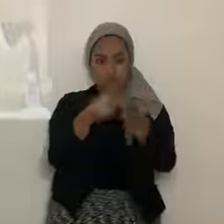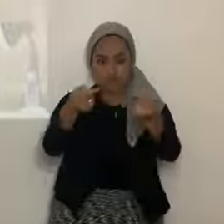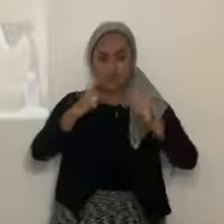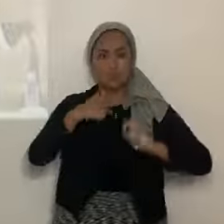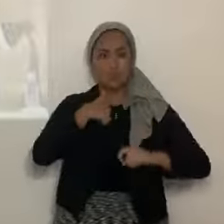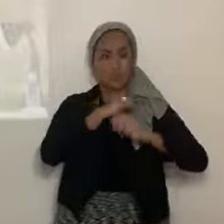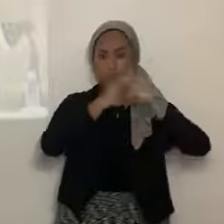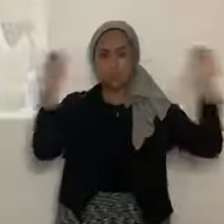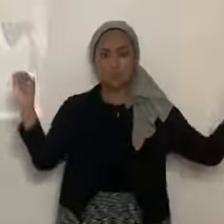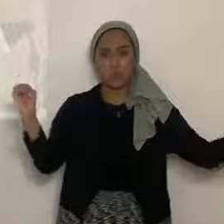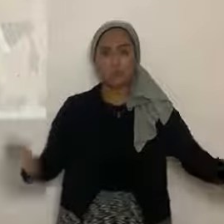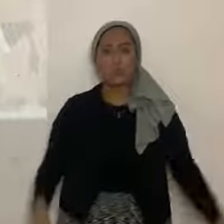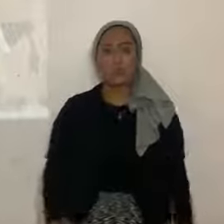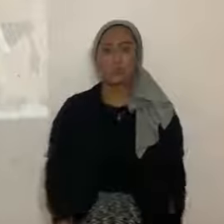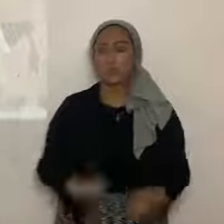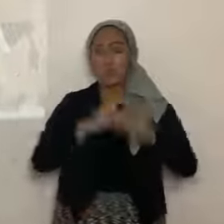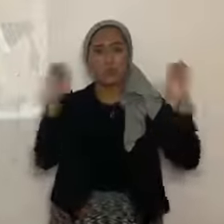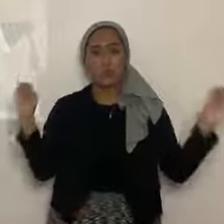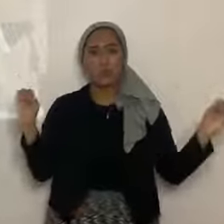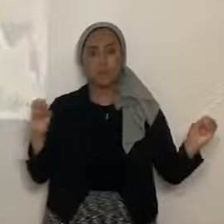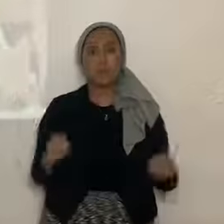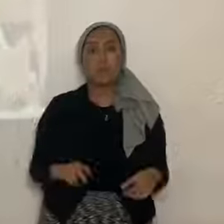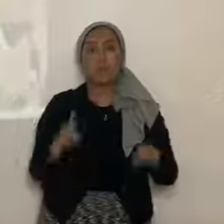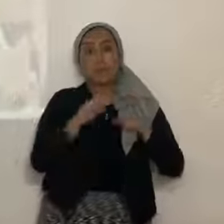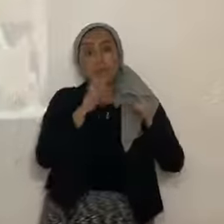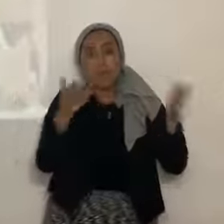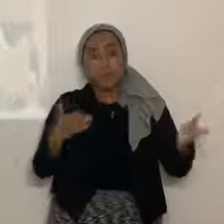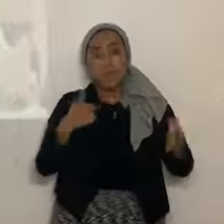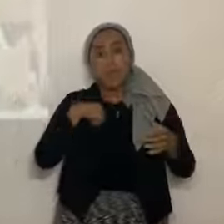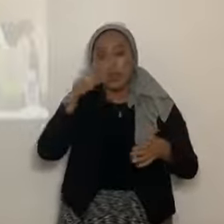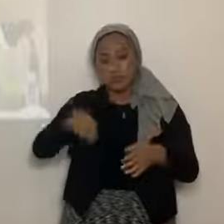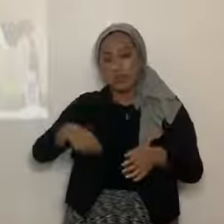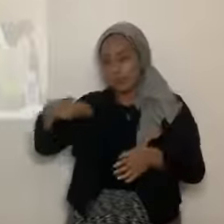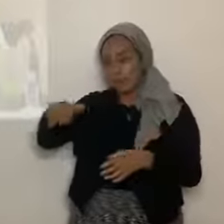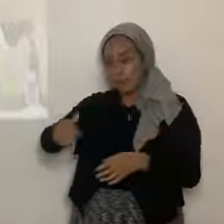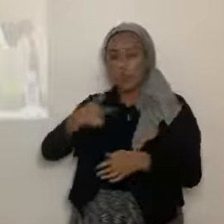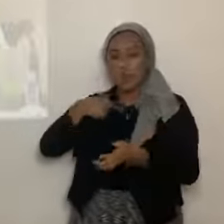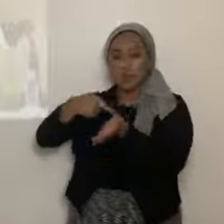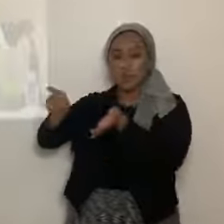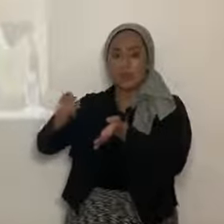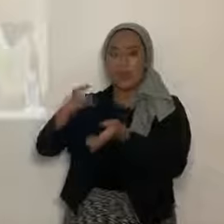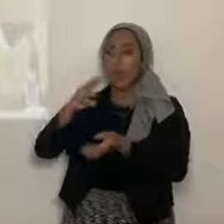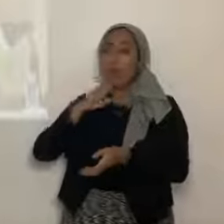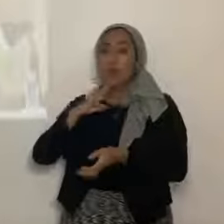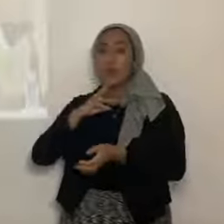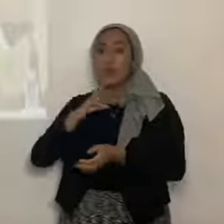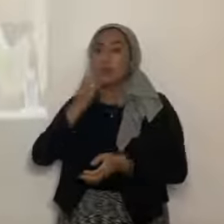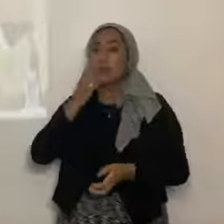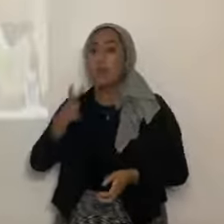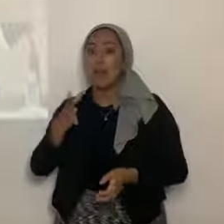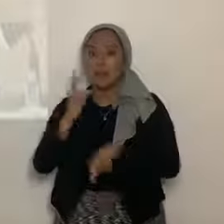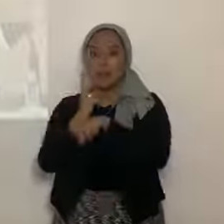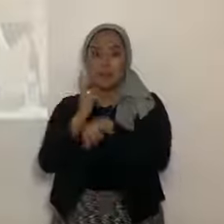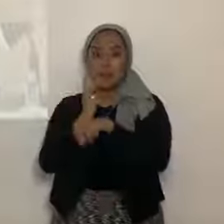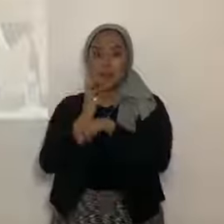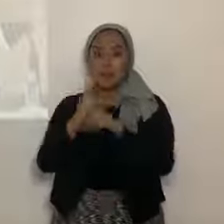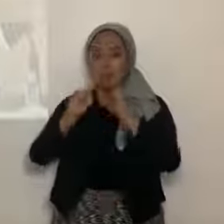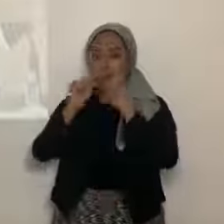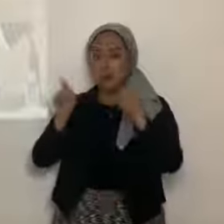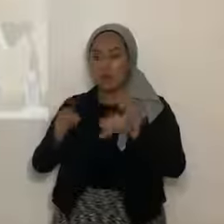pidiendo para mí, no, pero lógico, yo tengo que pagar el agua, la luz, computadoras o cables,